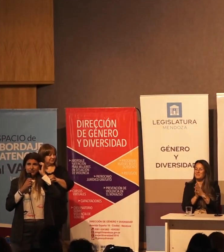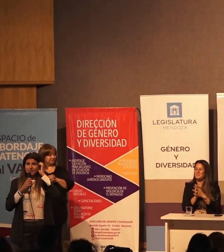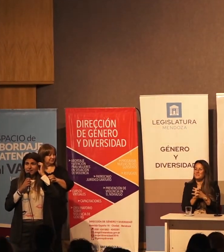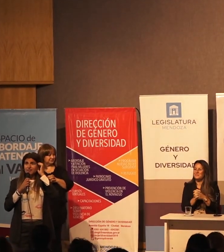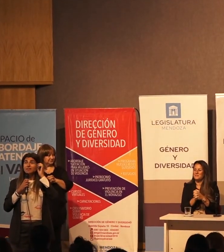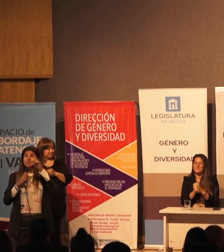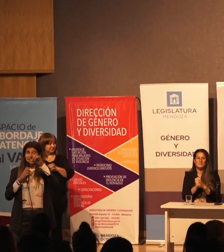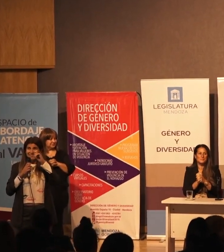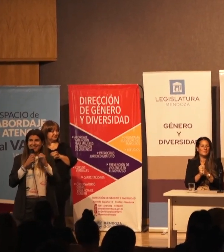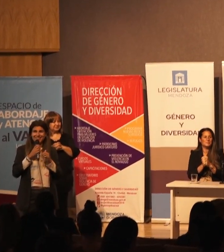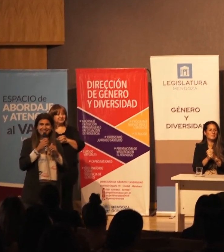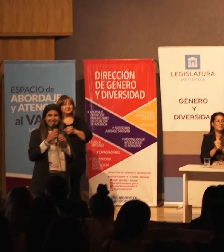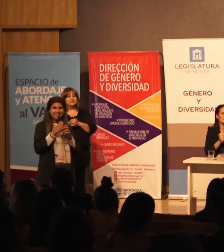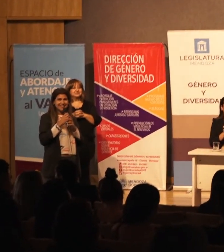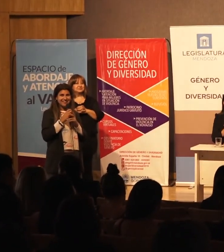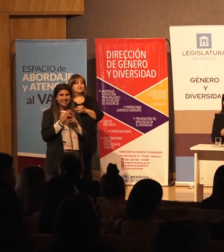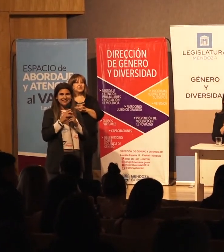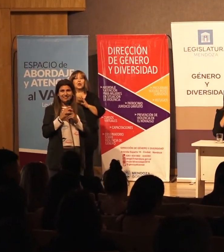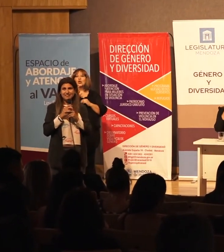Y si no tienen... Ahí está.